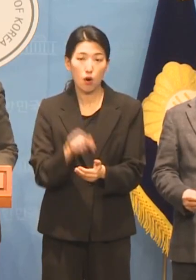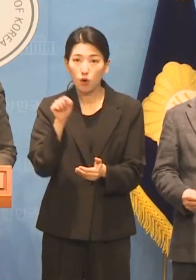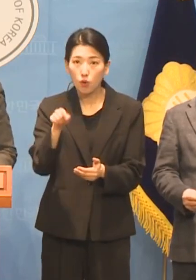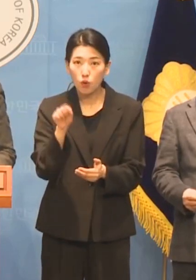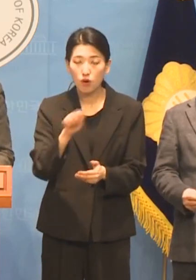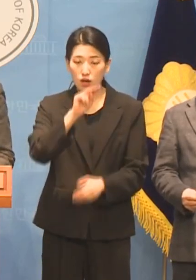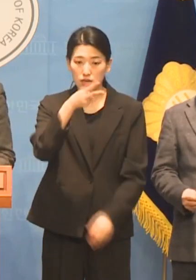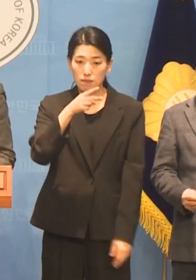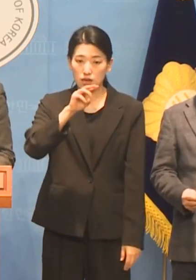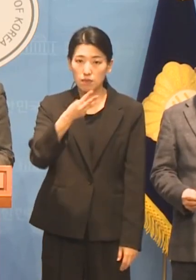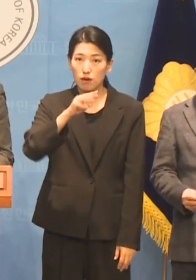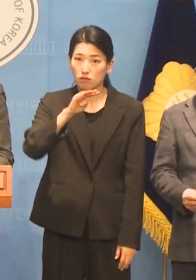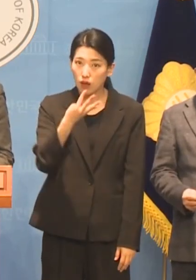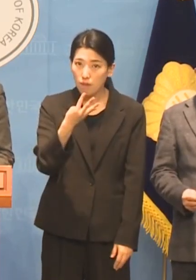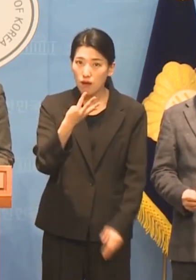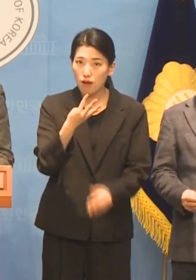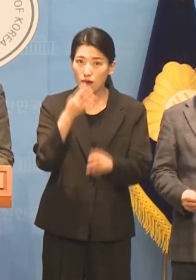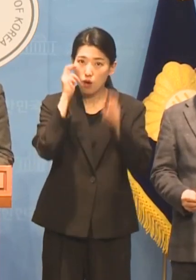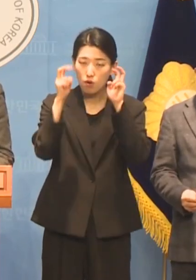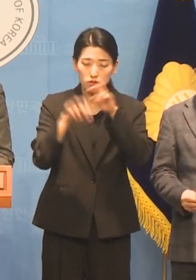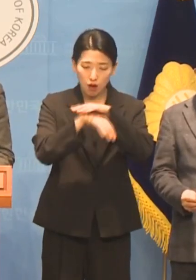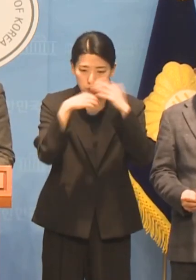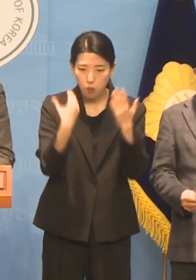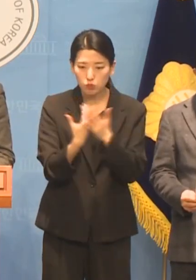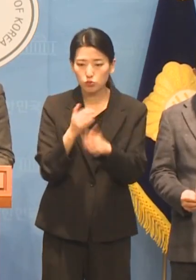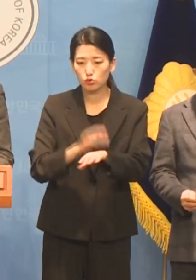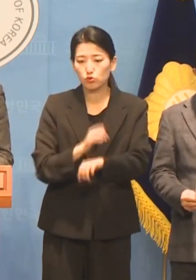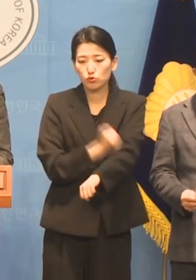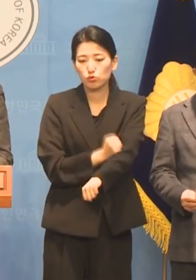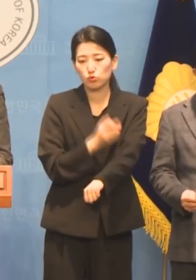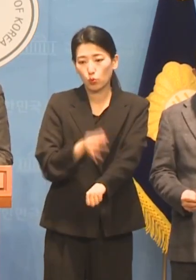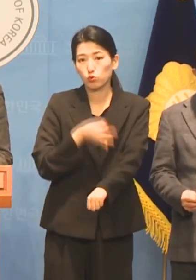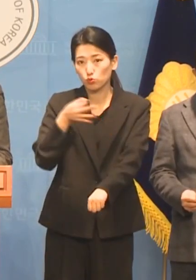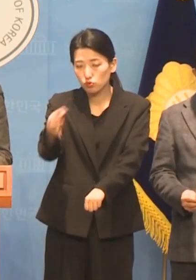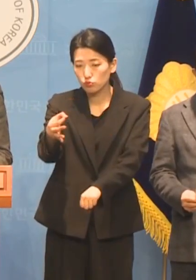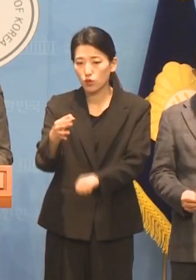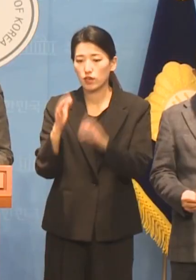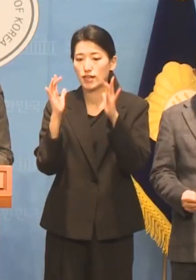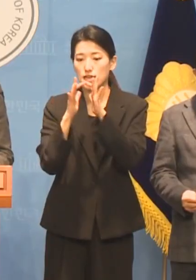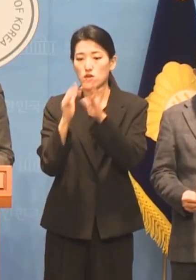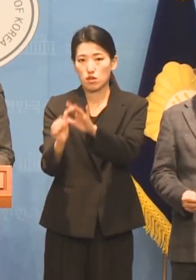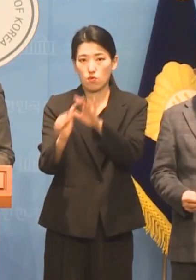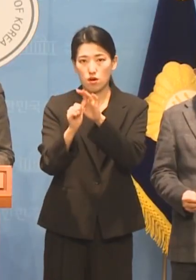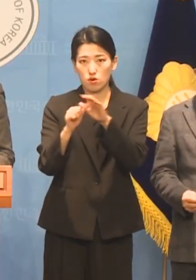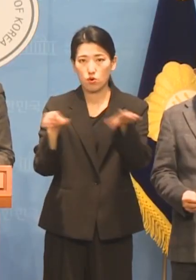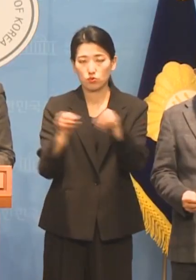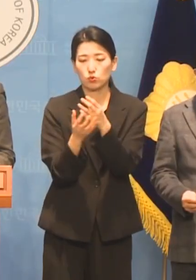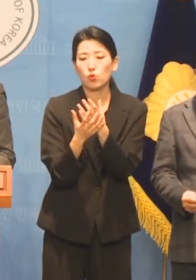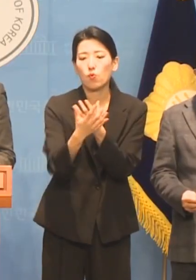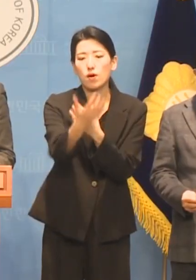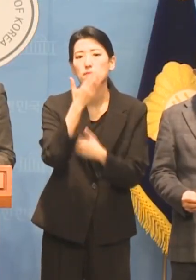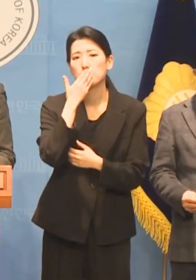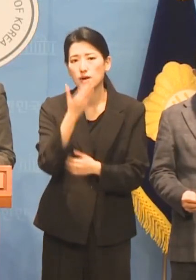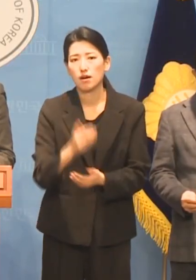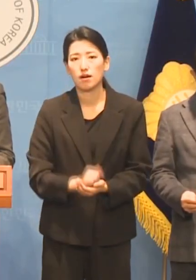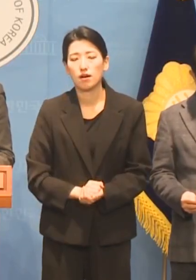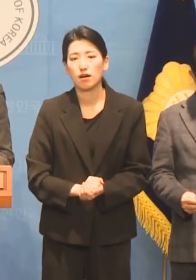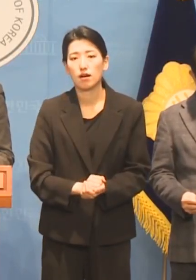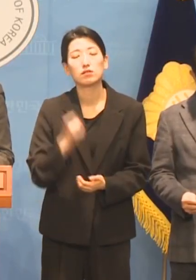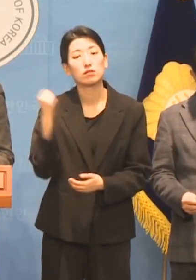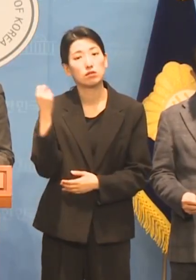규모로 대기업들도 합리적인 수수료만 낸다면 무리 없이 이용할 수 있습니다. 또한